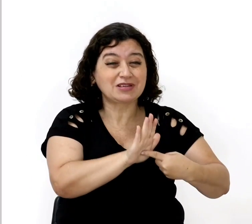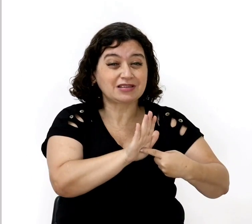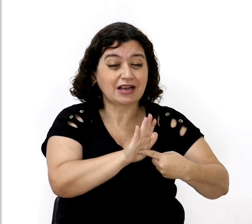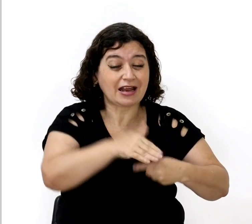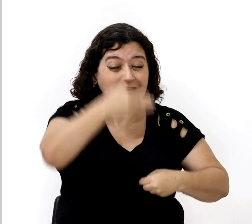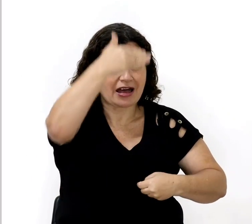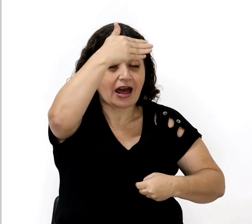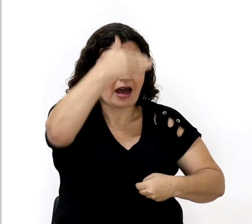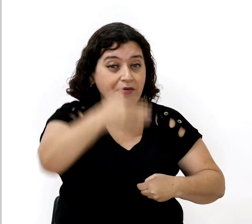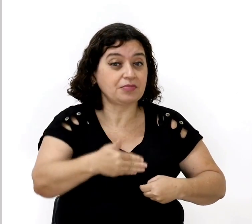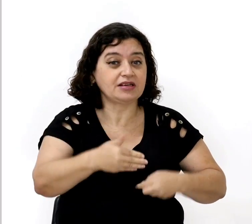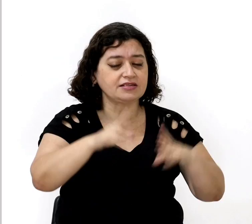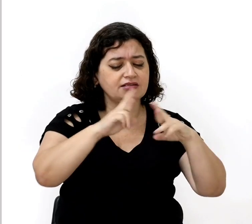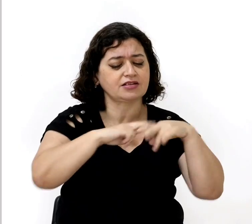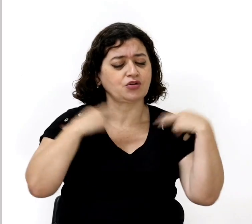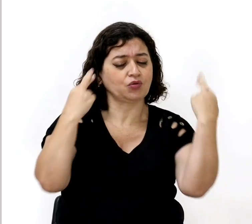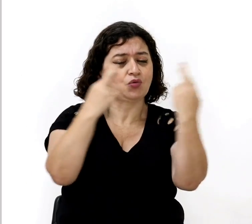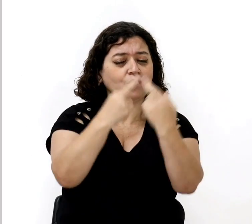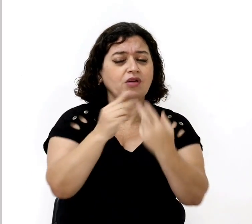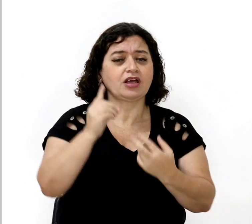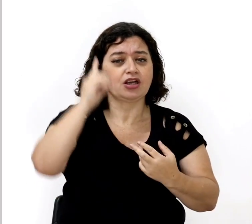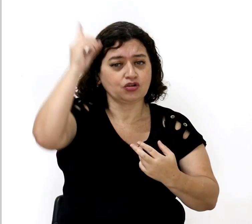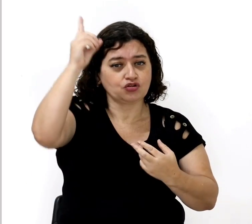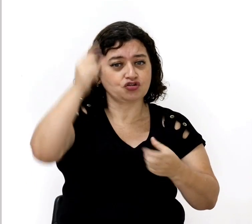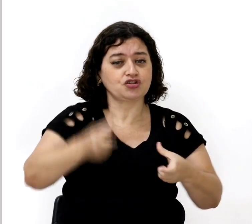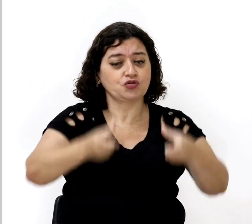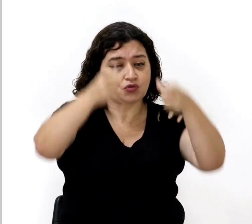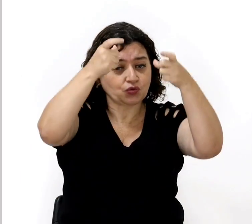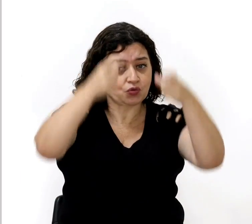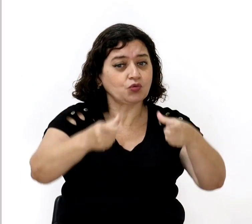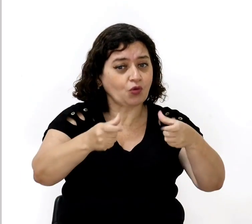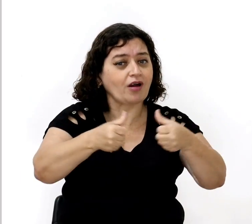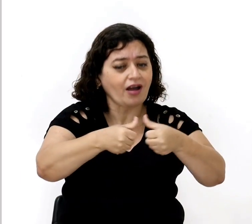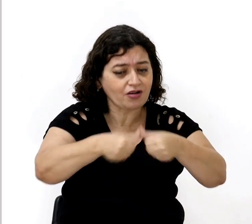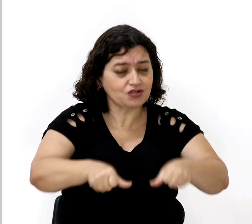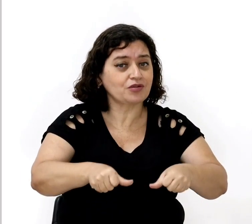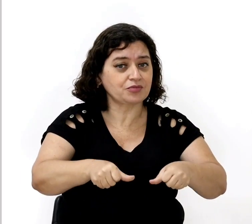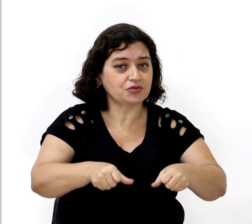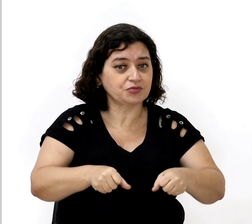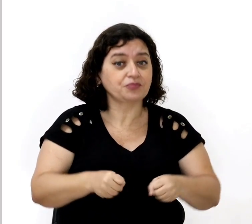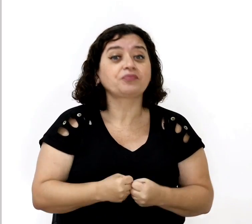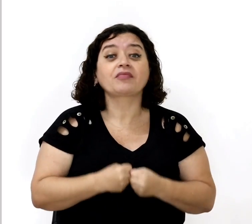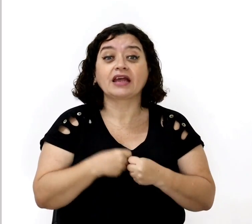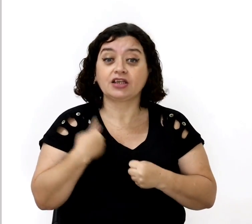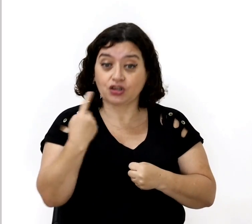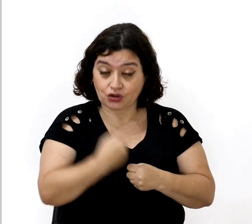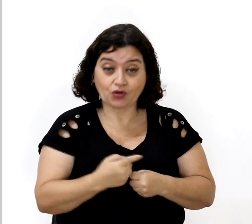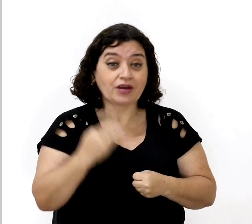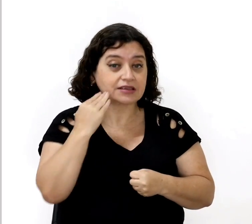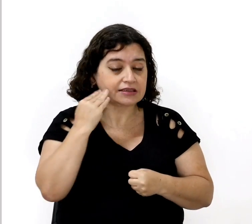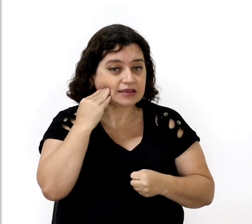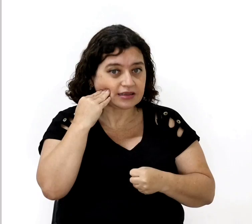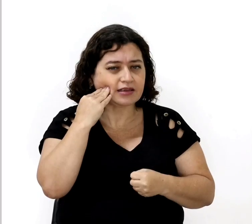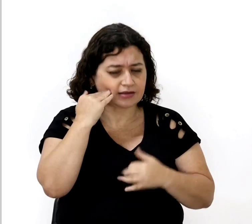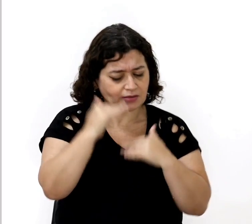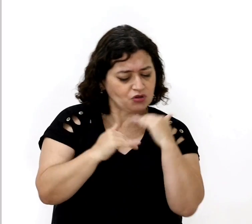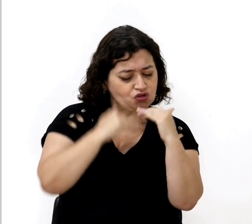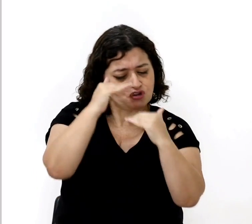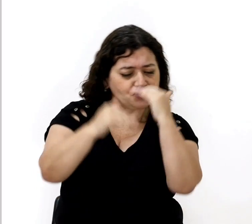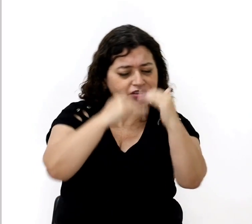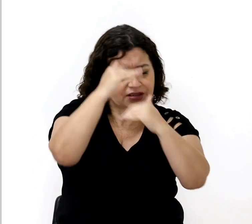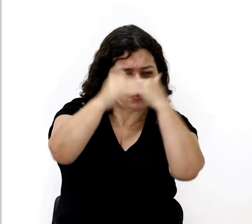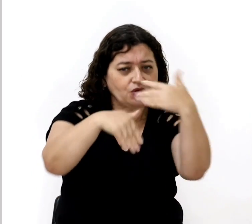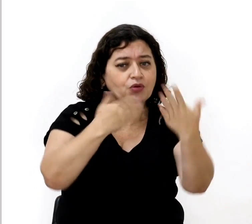a presença do reino de Deus aonde nós estivermos. E é isso que nós vamos tentar